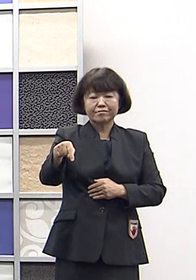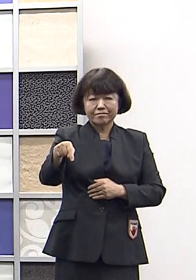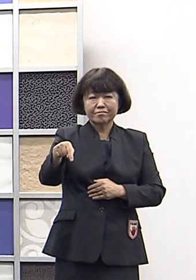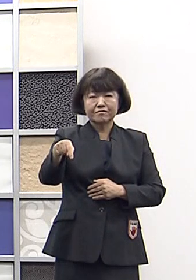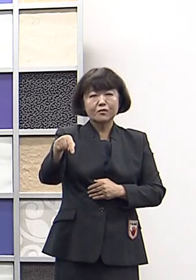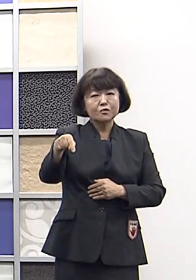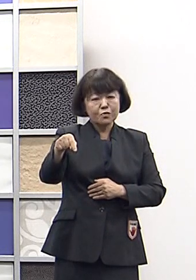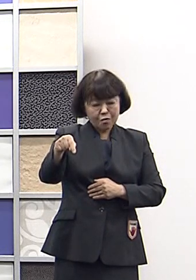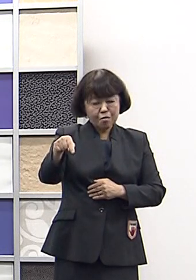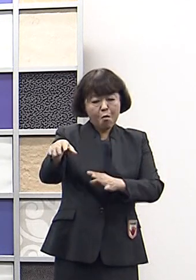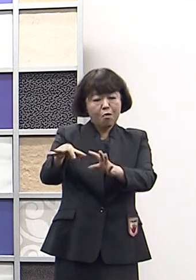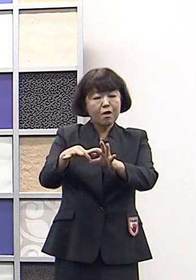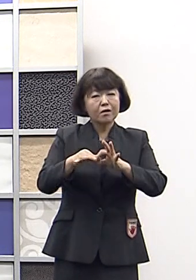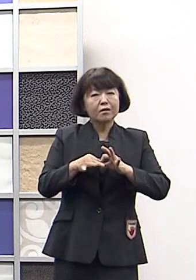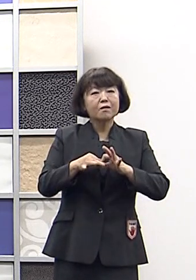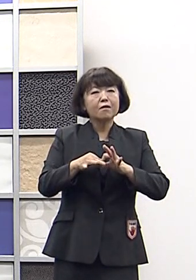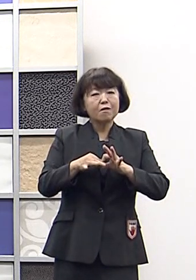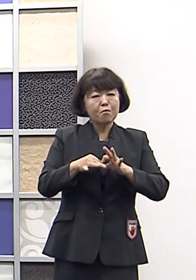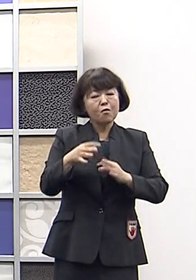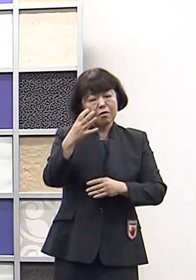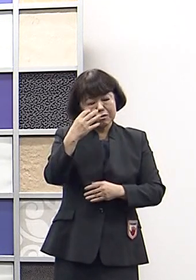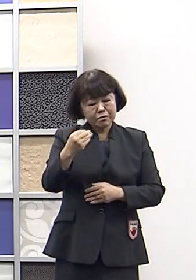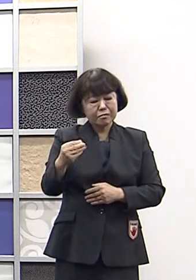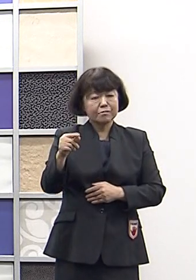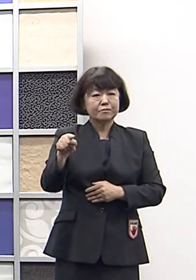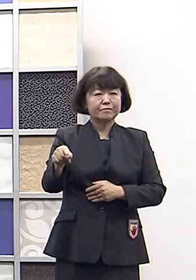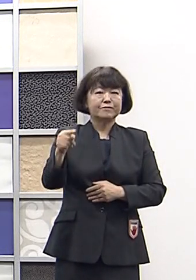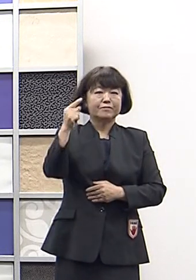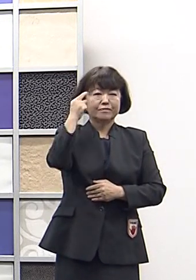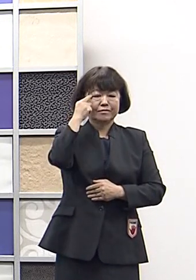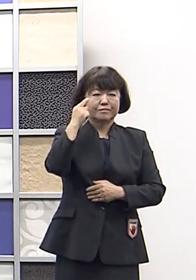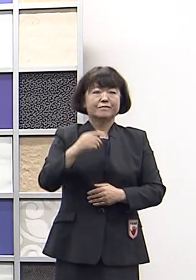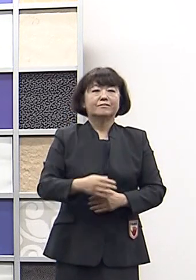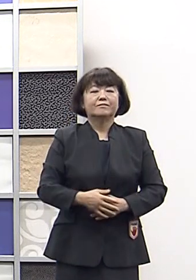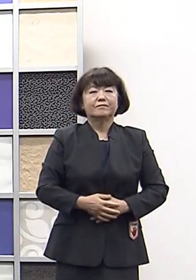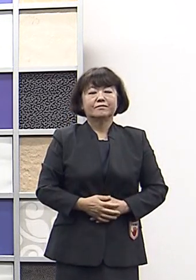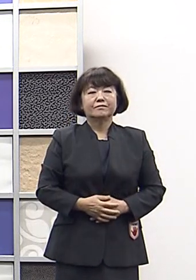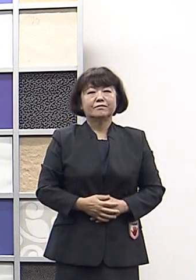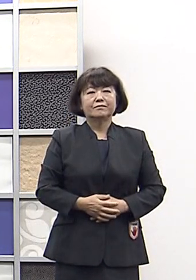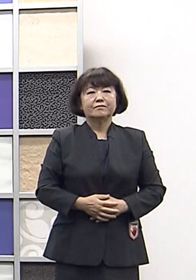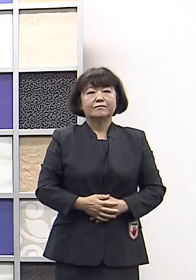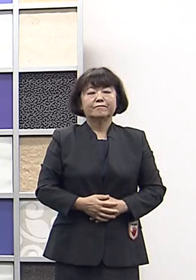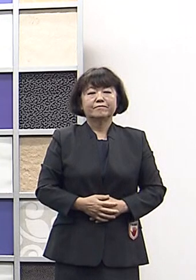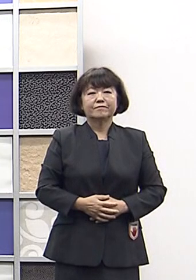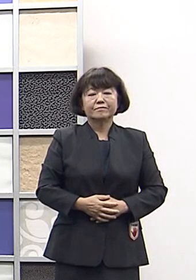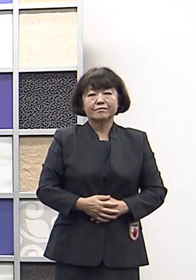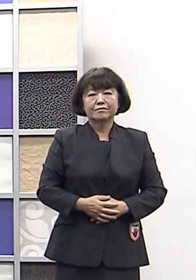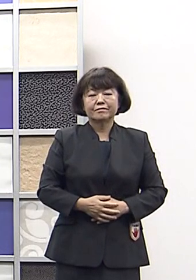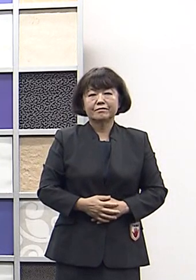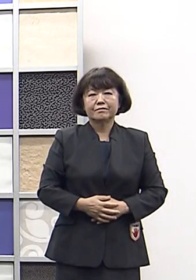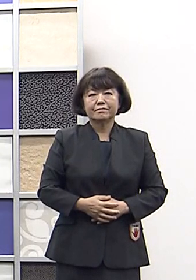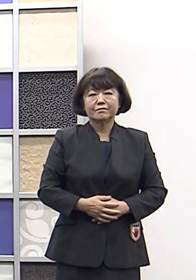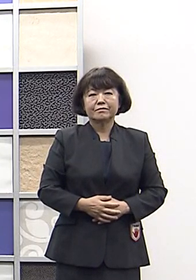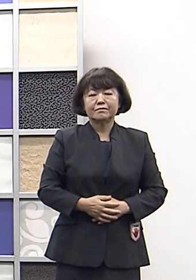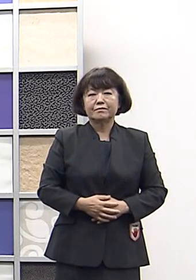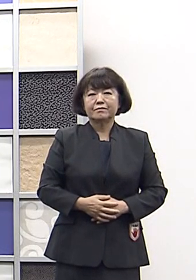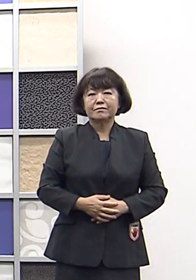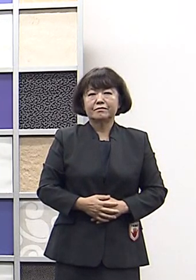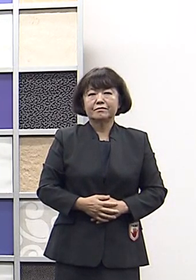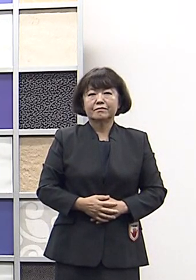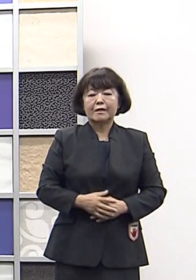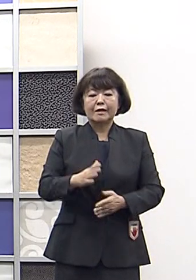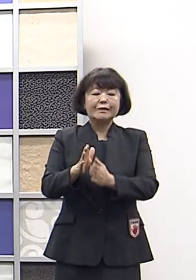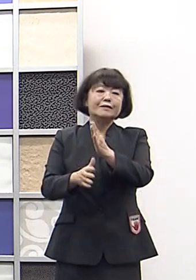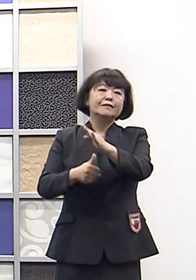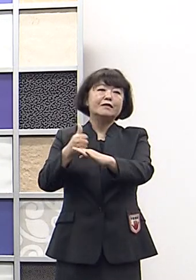そういった意味からもですね、ご関心を示されたことだと思っております。でしたがいまして、ゼマ知